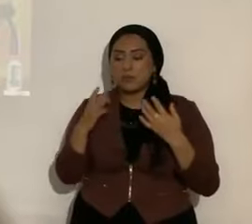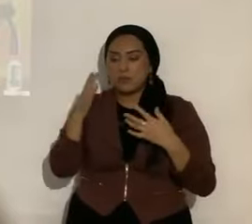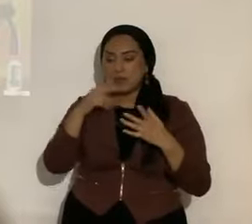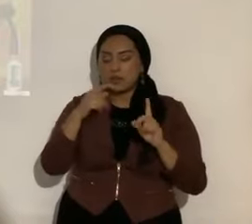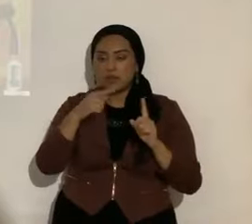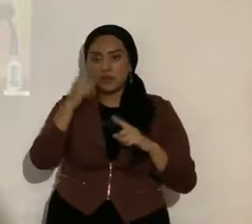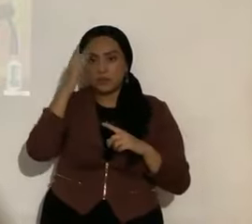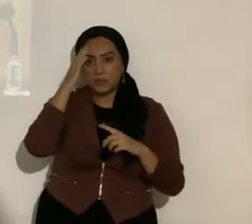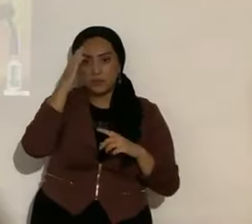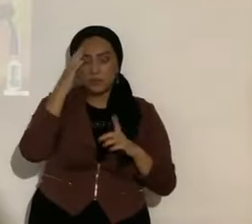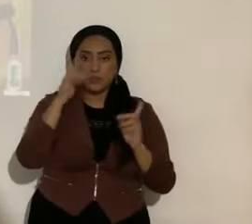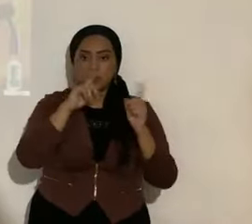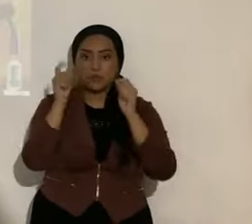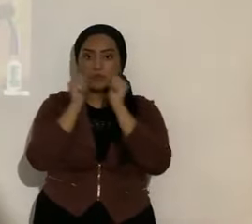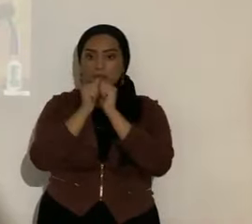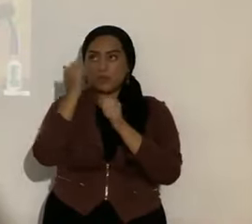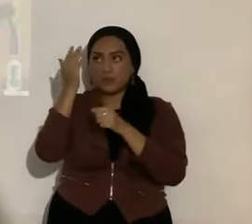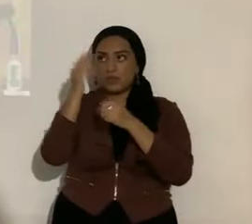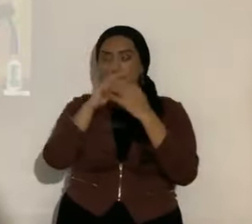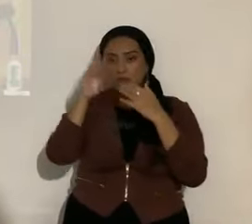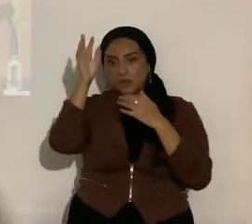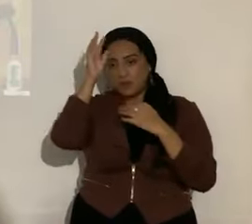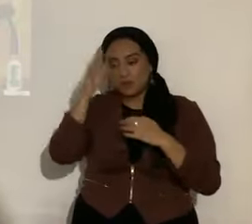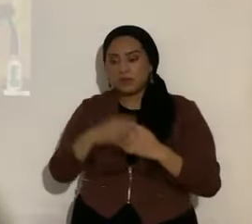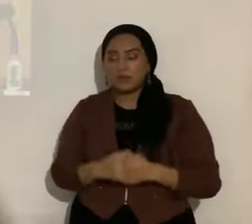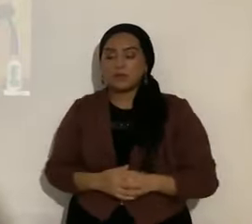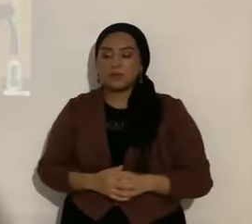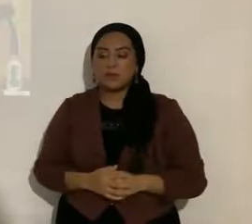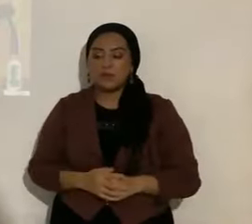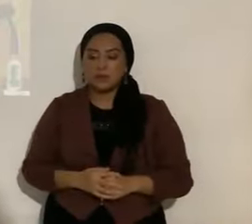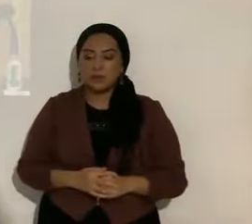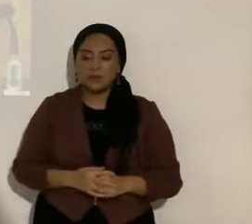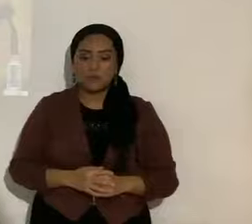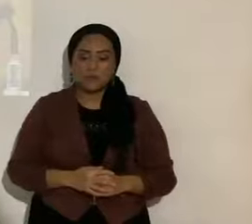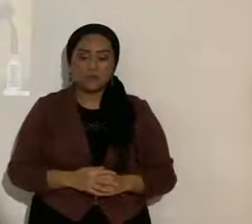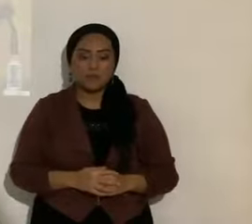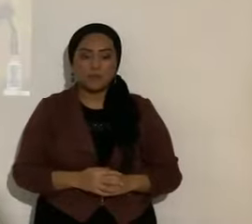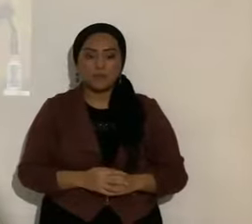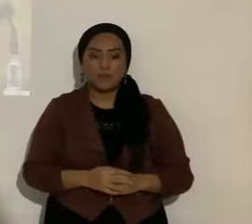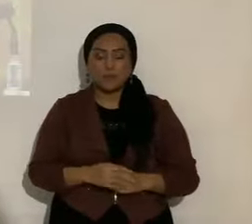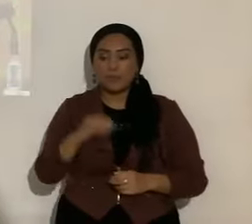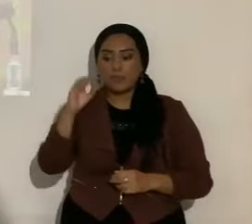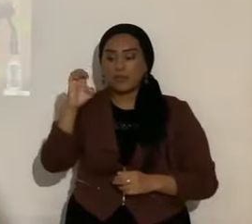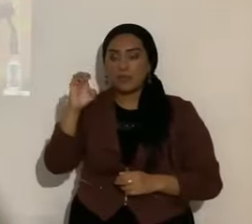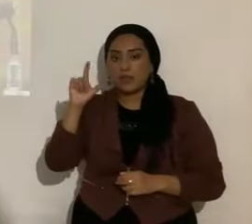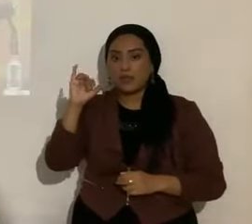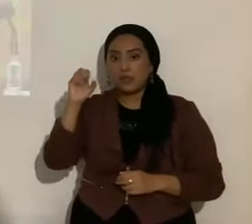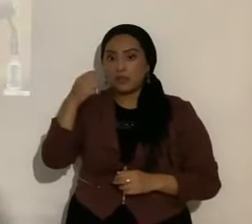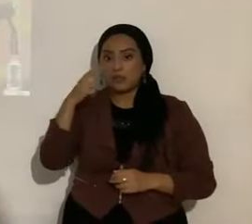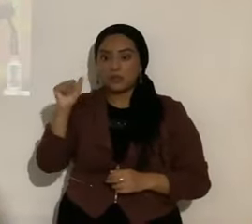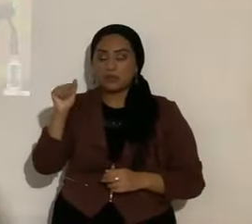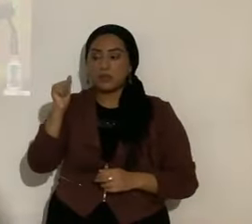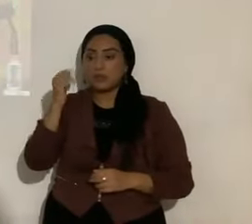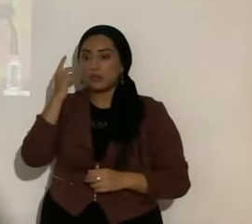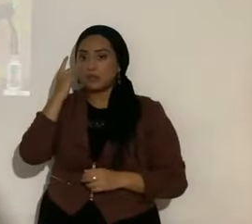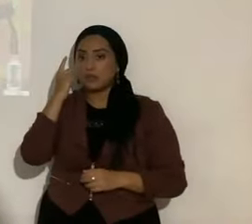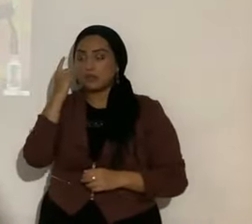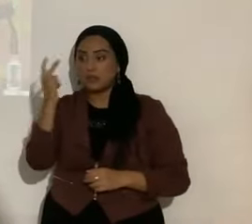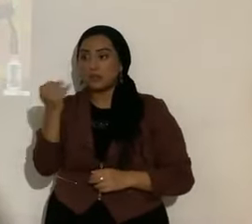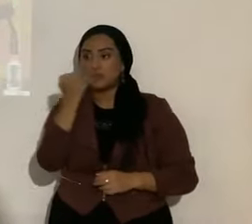sabía Eliseo que se iba a ir con el Eterno. Ahora, por un lado, ver Eliseo la apostasía de